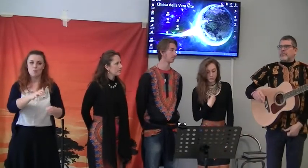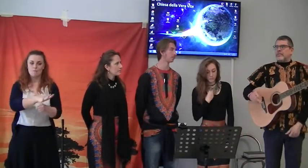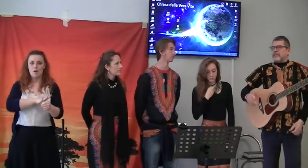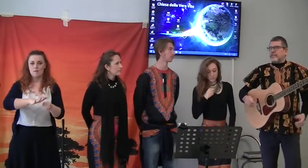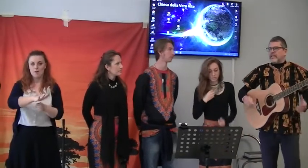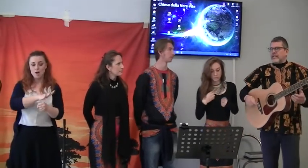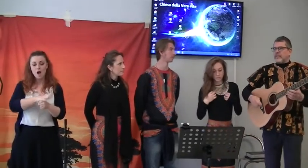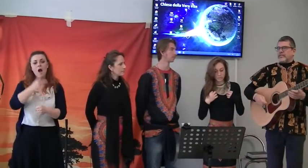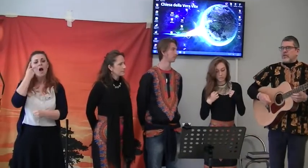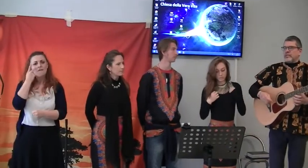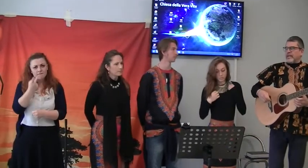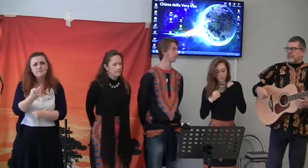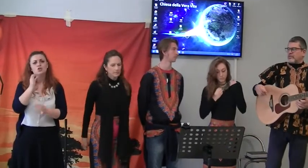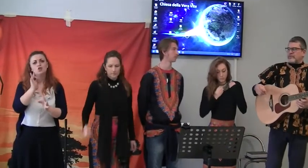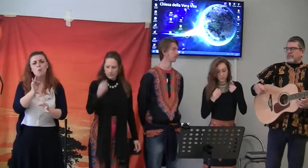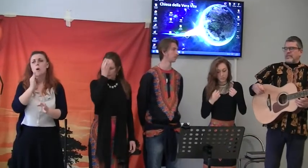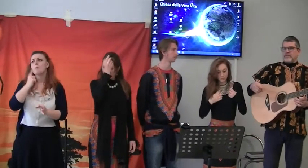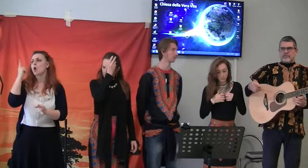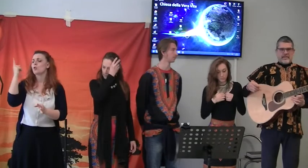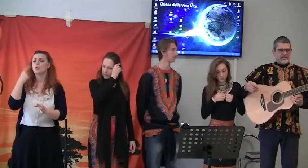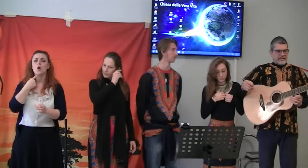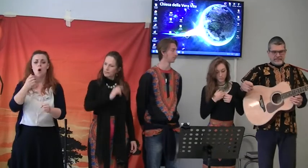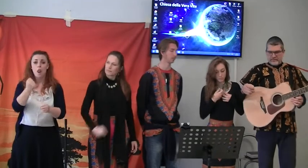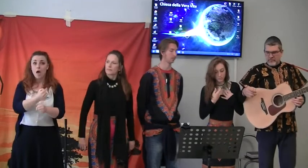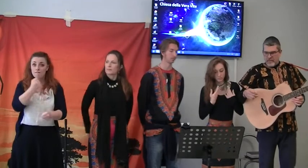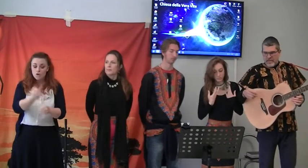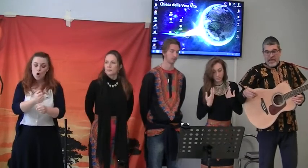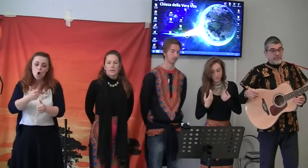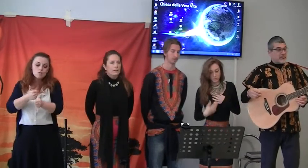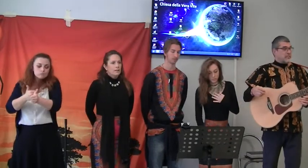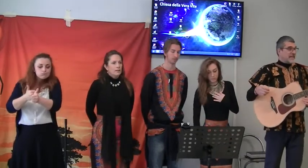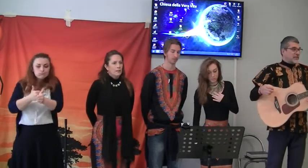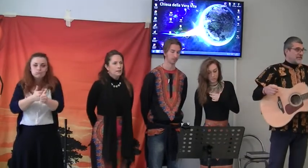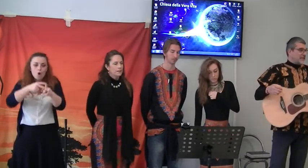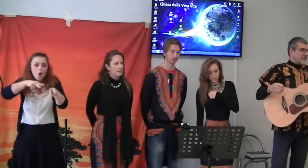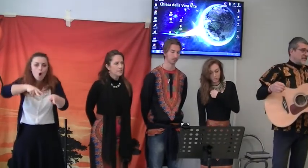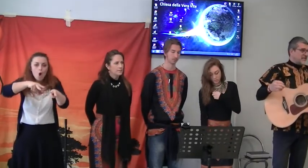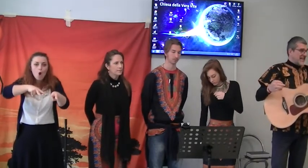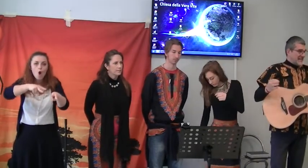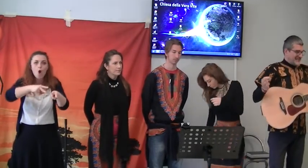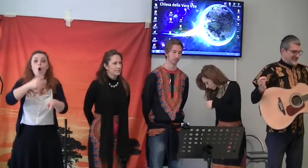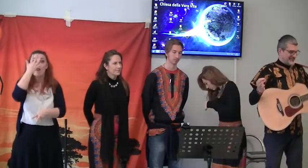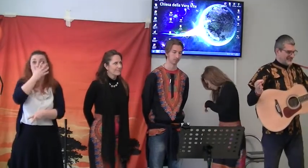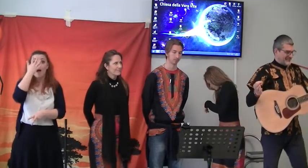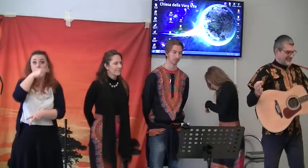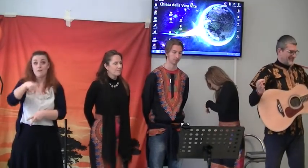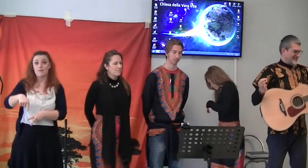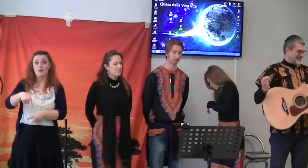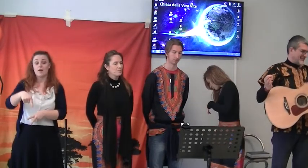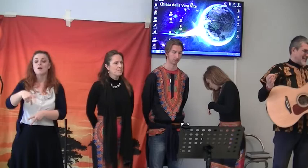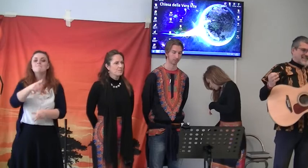Abbiamo visto veramente come Dio ha guidato questo ministero in Africa. Abbiamo imparato tanto dagli africani.